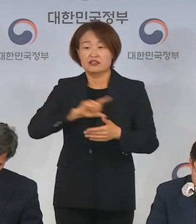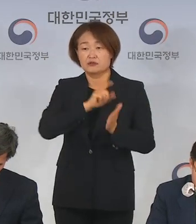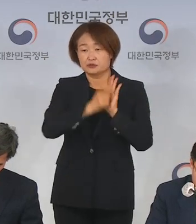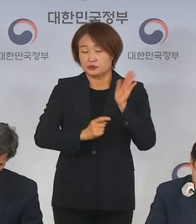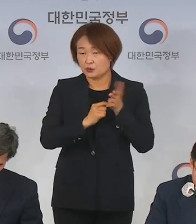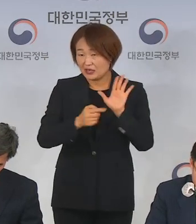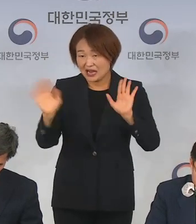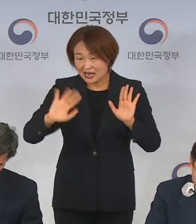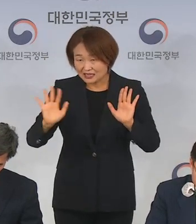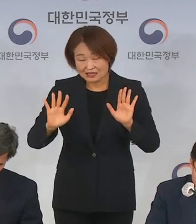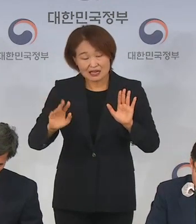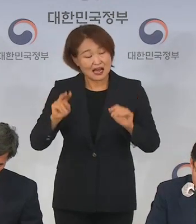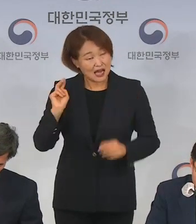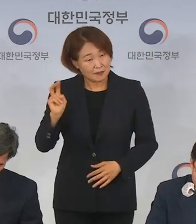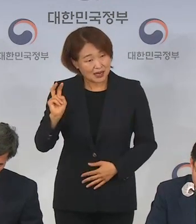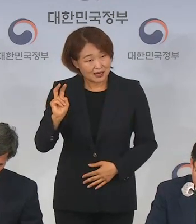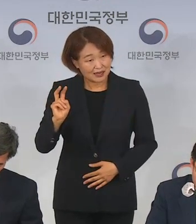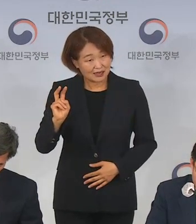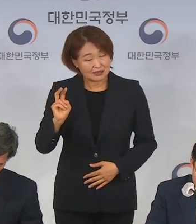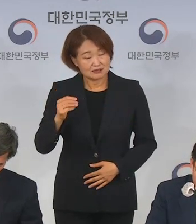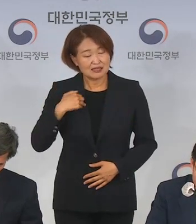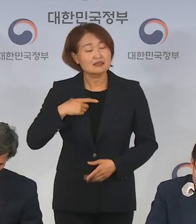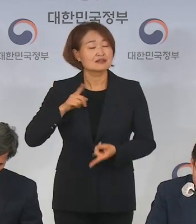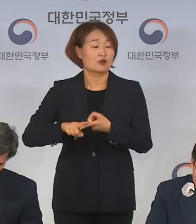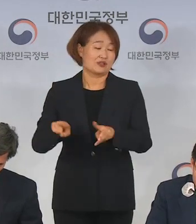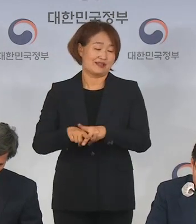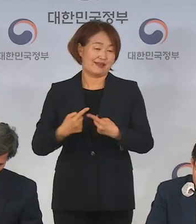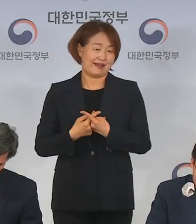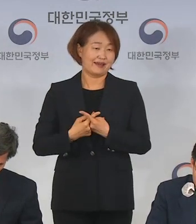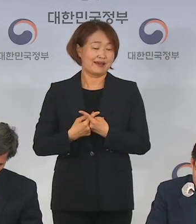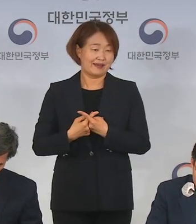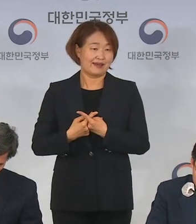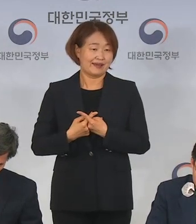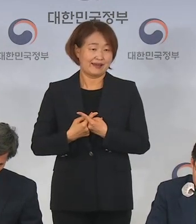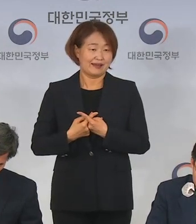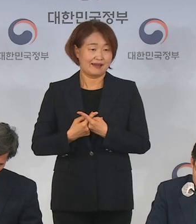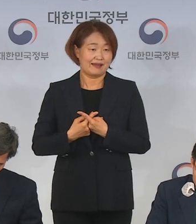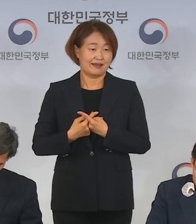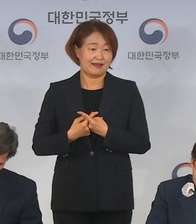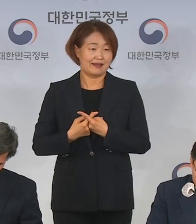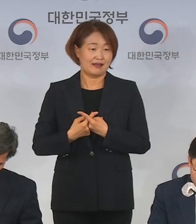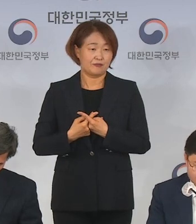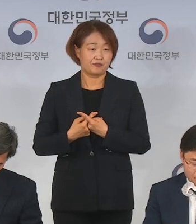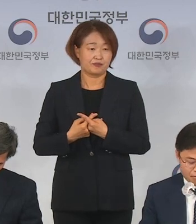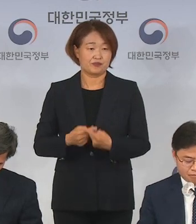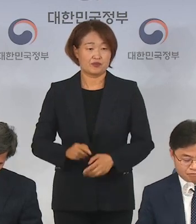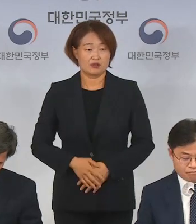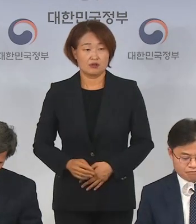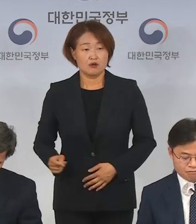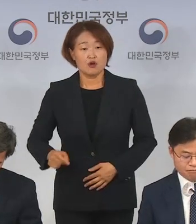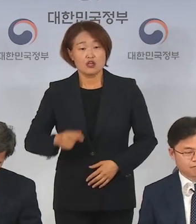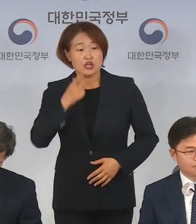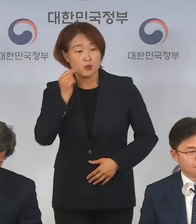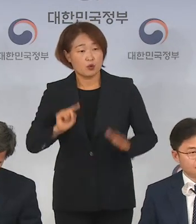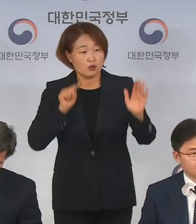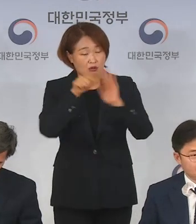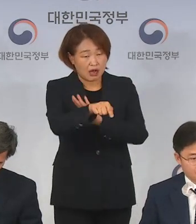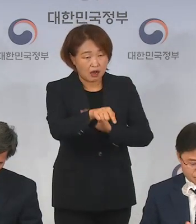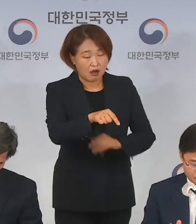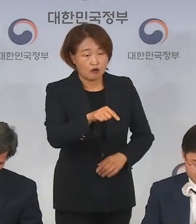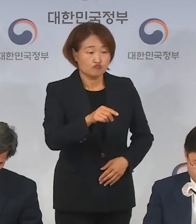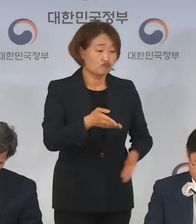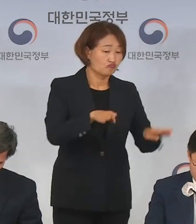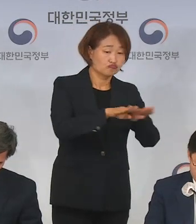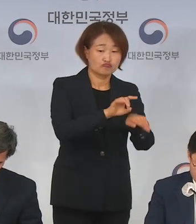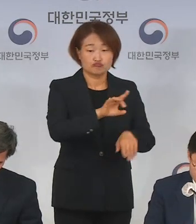하는 뉘앙스로 아까 이제 차관님 말씀을 저는 이해를 했는데 이 가서 과학 설비 둘러보고 준비된 데이터만